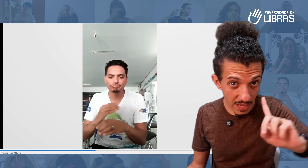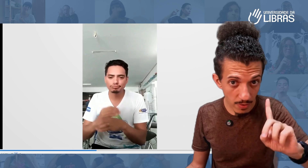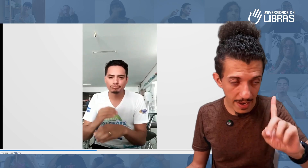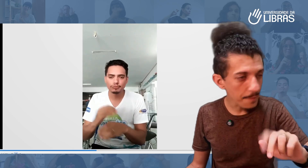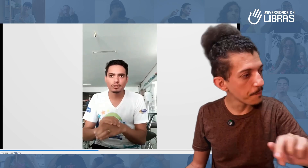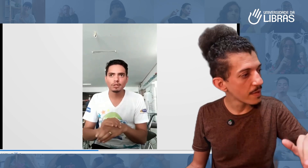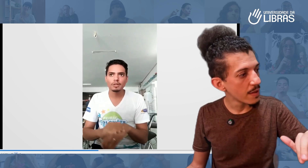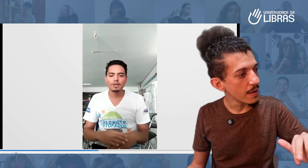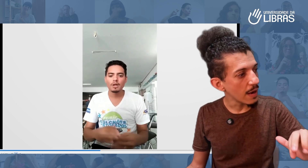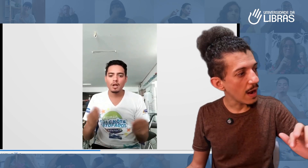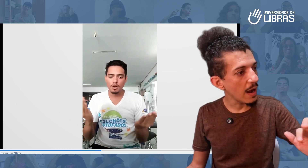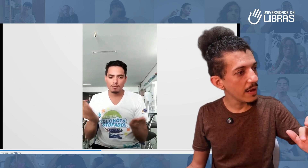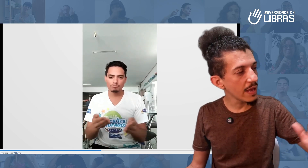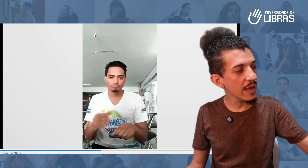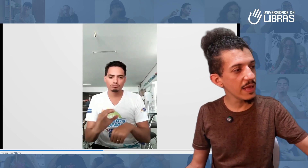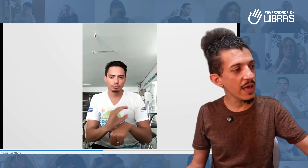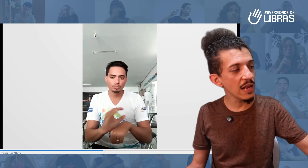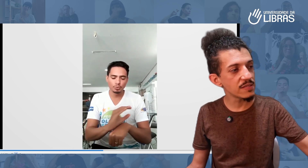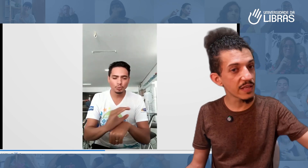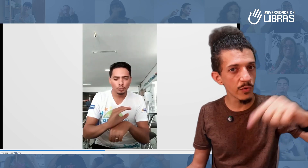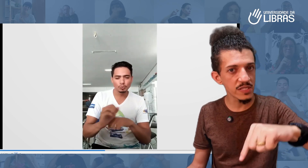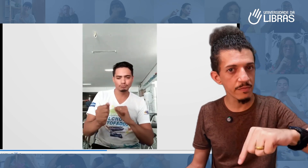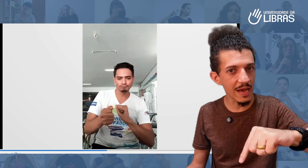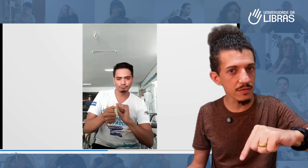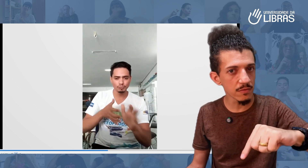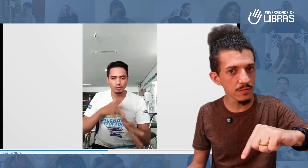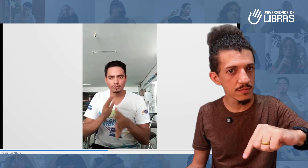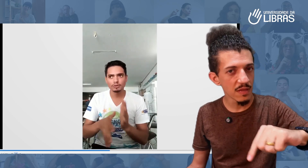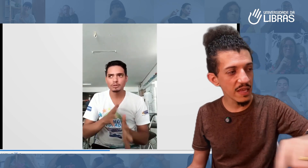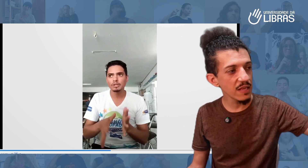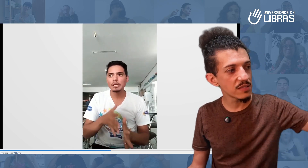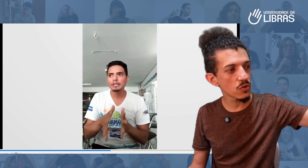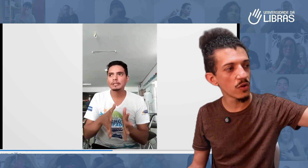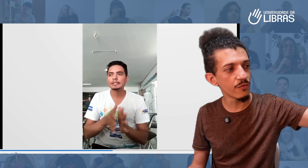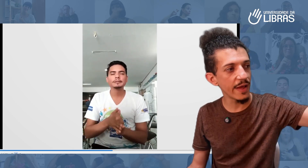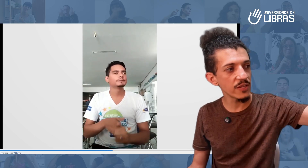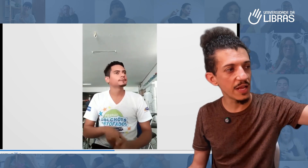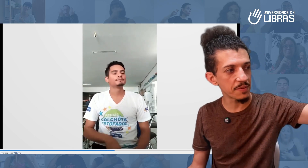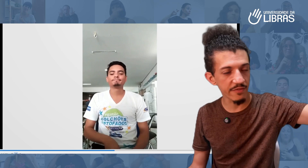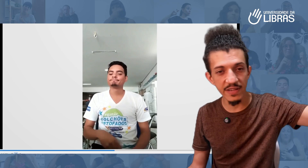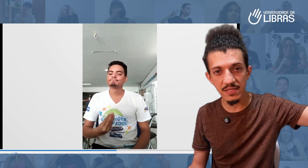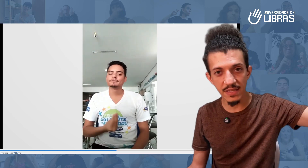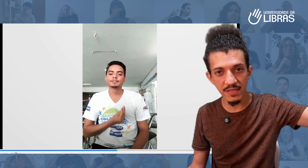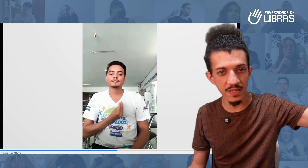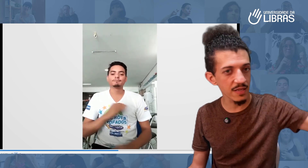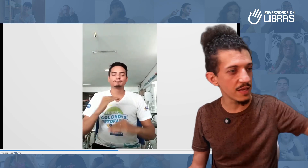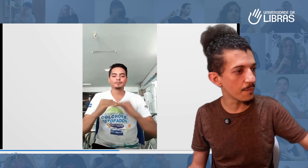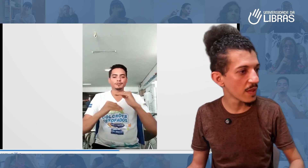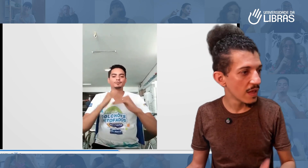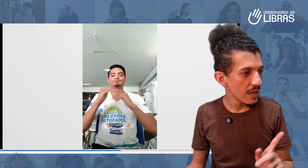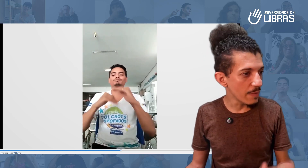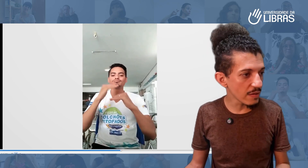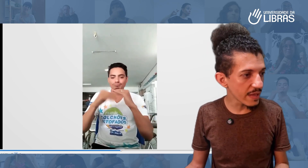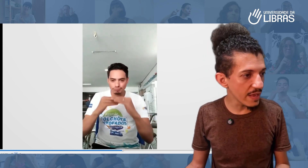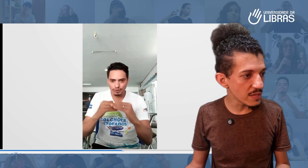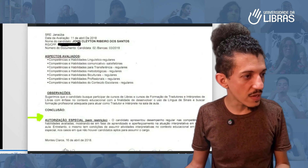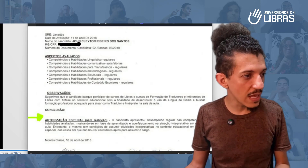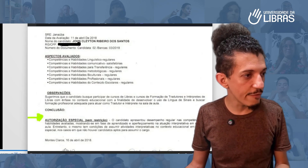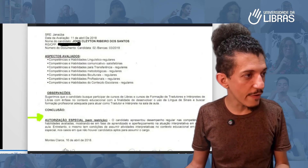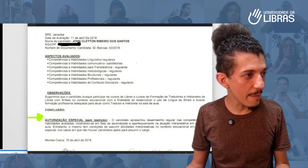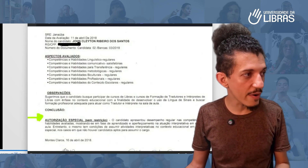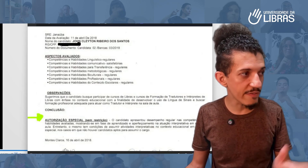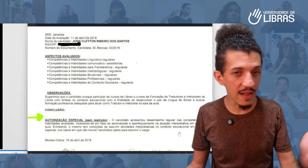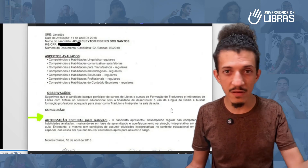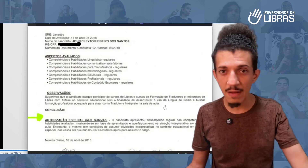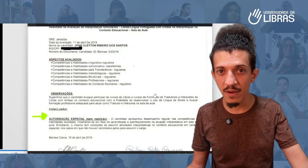Sem decorar. E aí ele seguiu esse método e se tornou fluente em Libras. Está vendo ele sinalizando aqui. Mais do que isso, ele